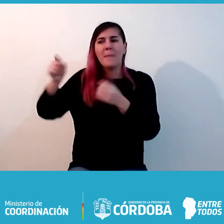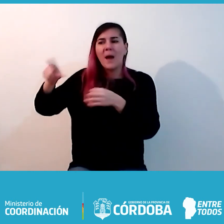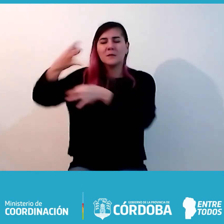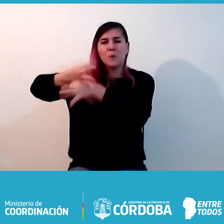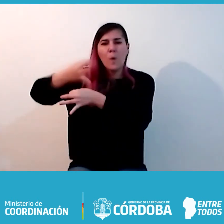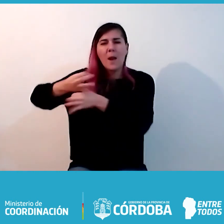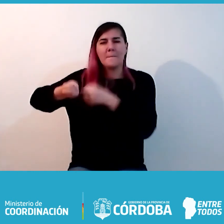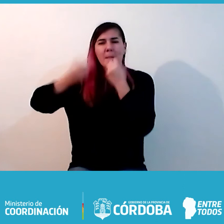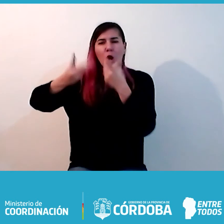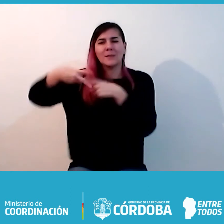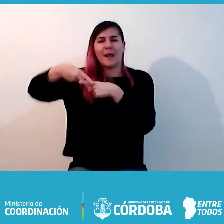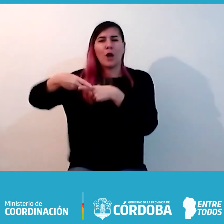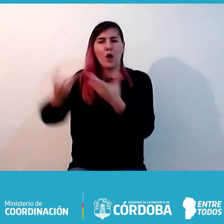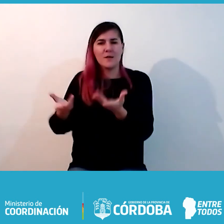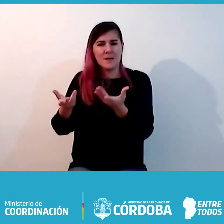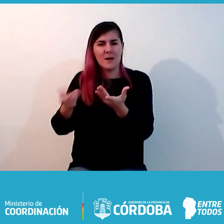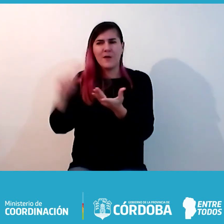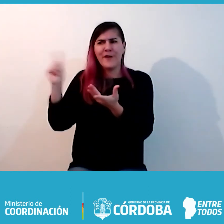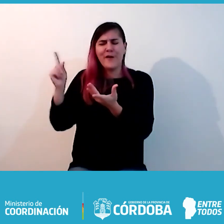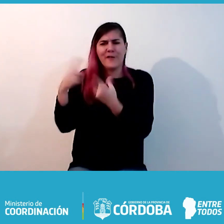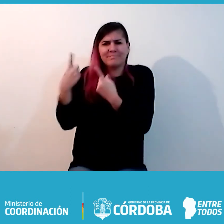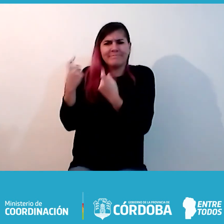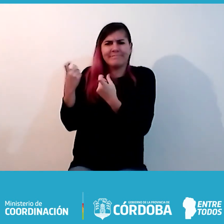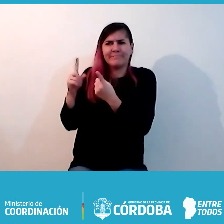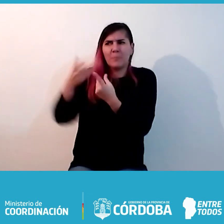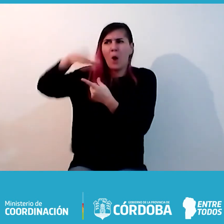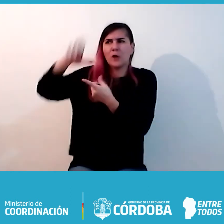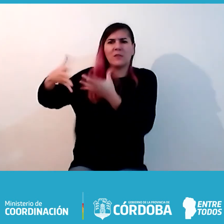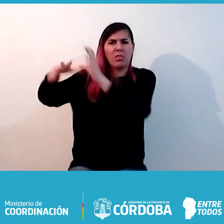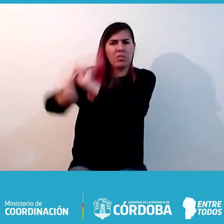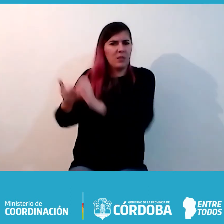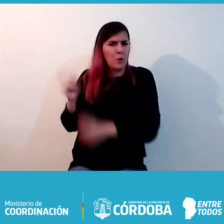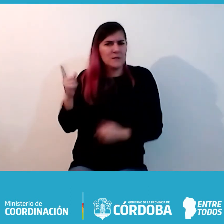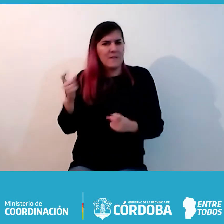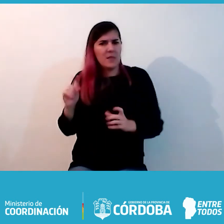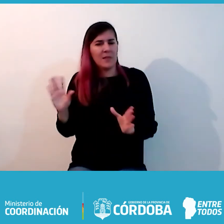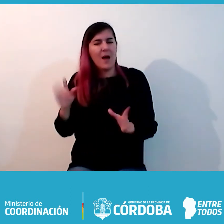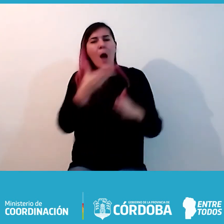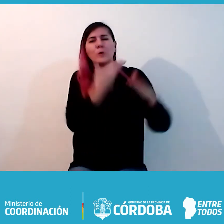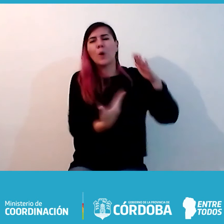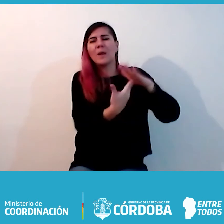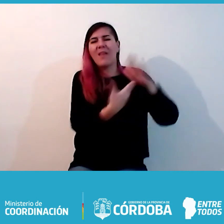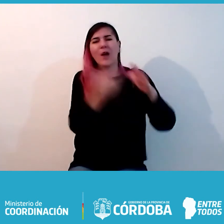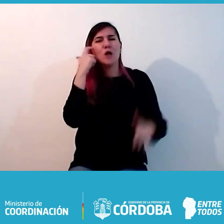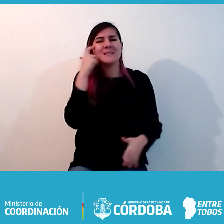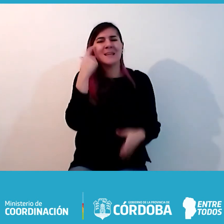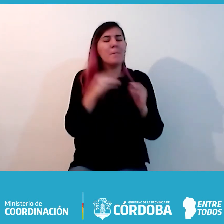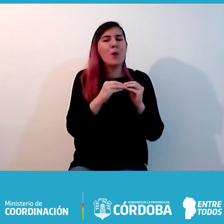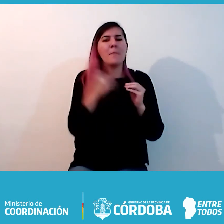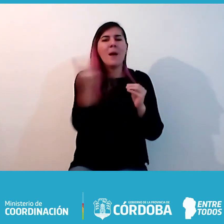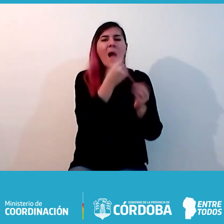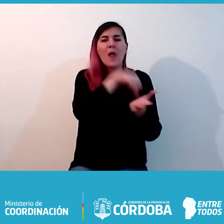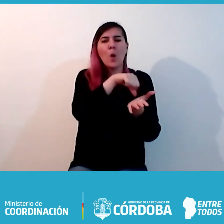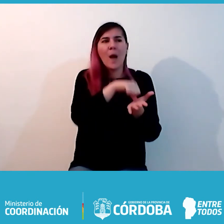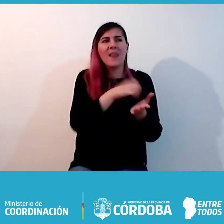escuelas con mayor tecnología, sin necesidad de destruir montes. Plantea que las autoridades no son conscientes de la problemática en cada lugar, declara